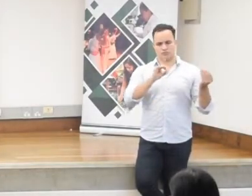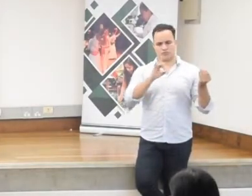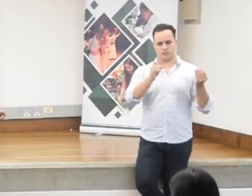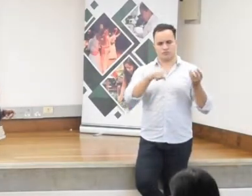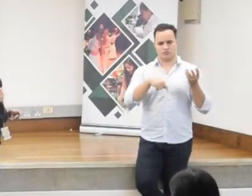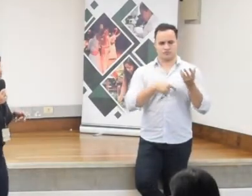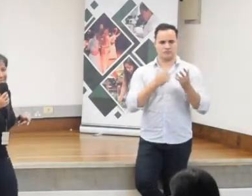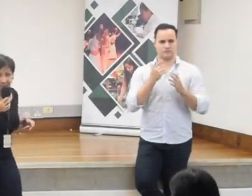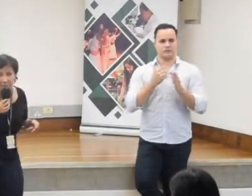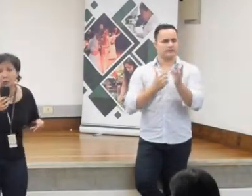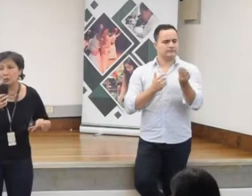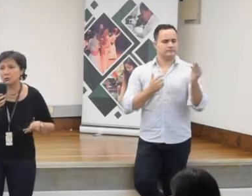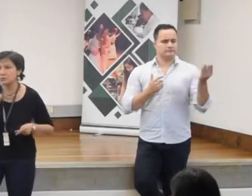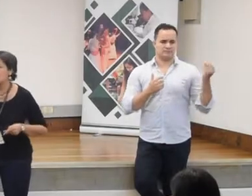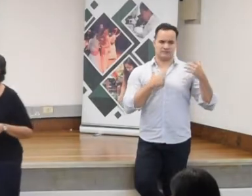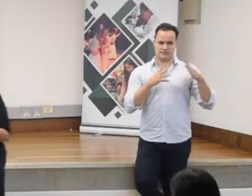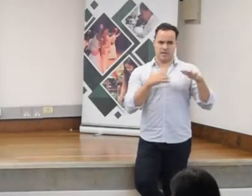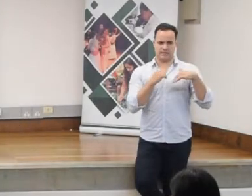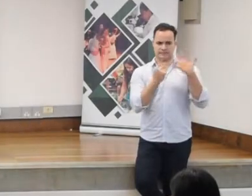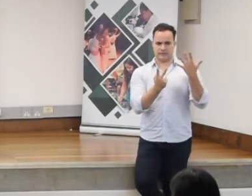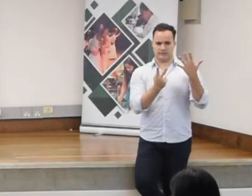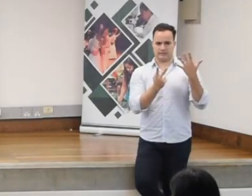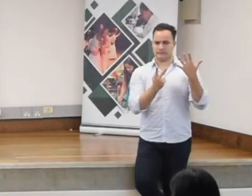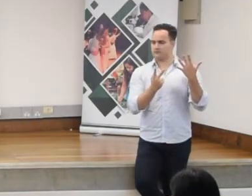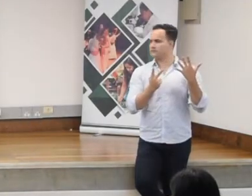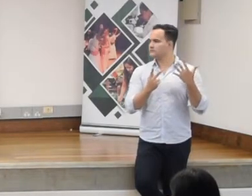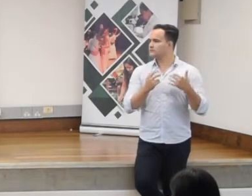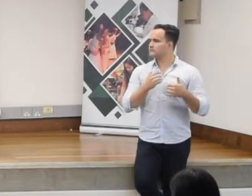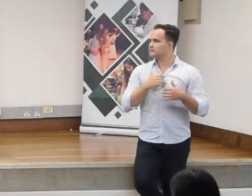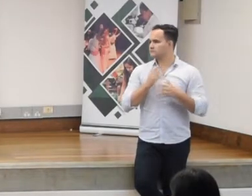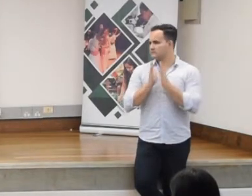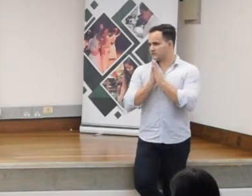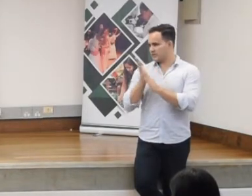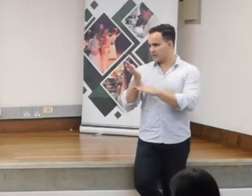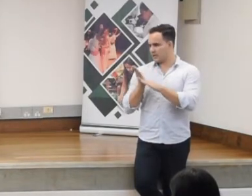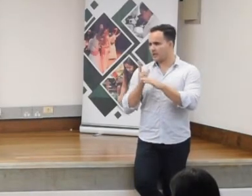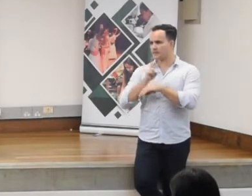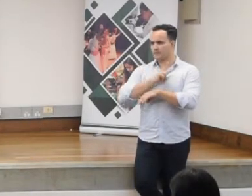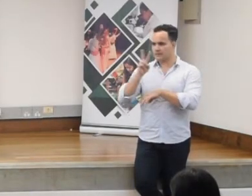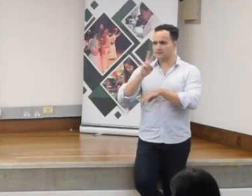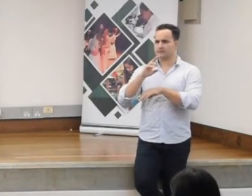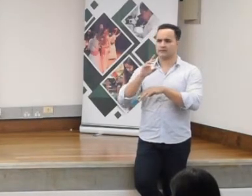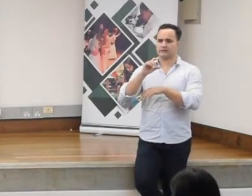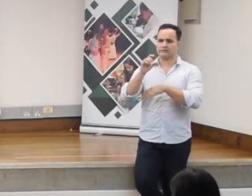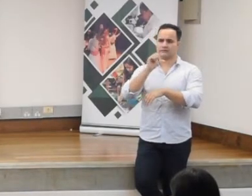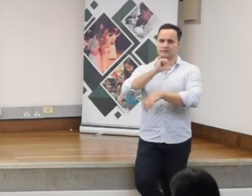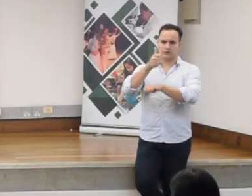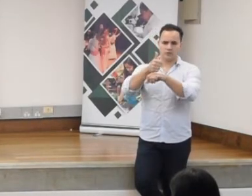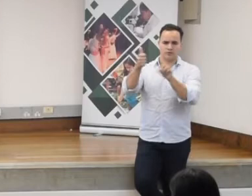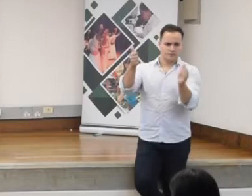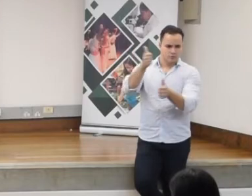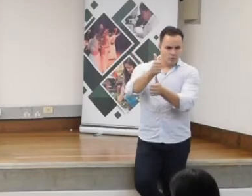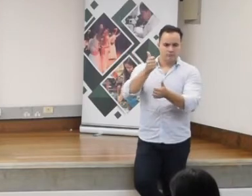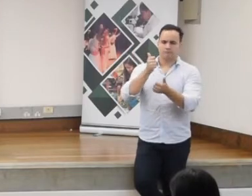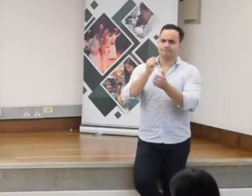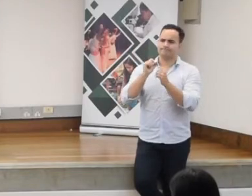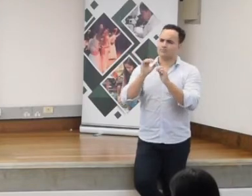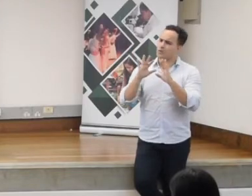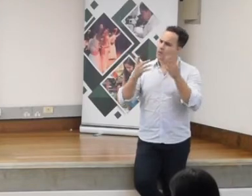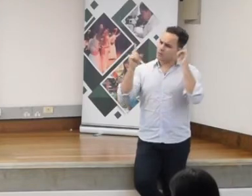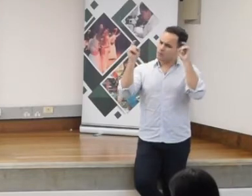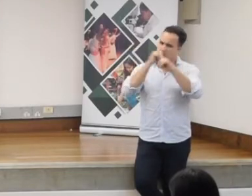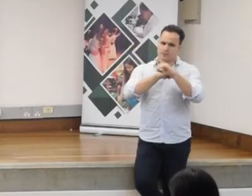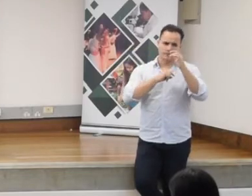configurado 7 nodos. Ahí tenemos la petición para los vices y subdirectores de cómo apoya la participación